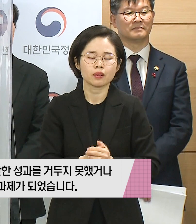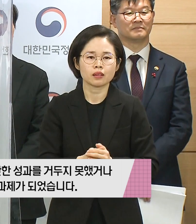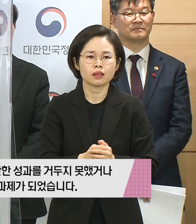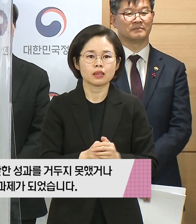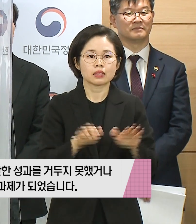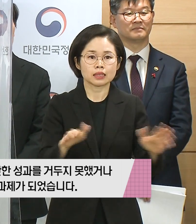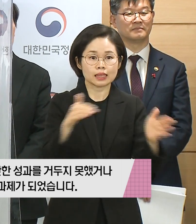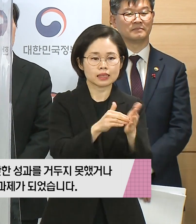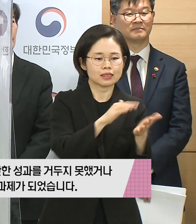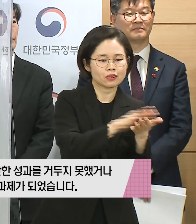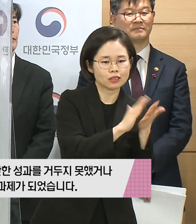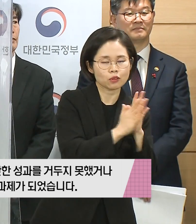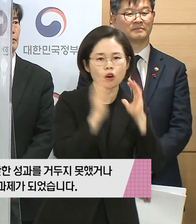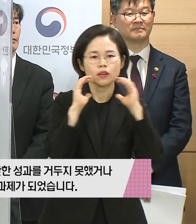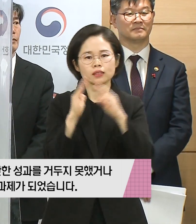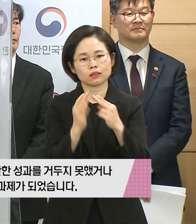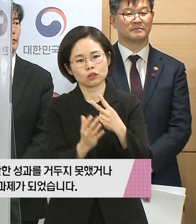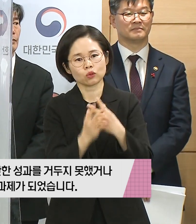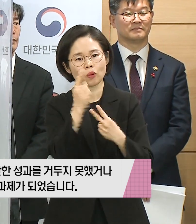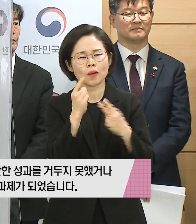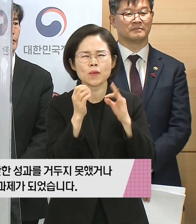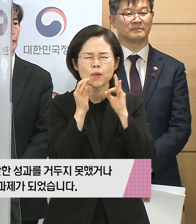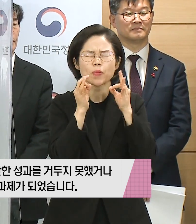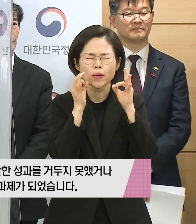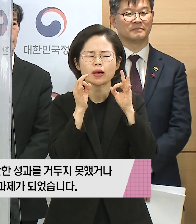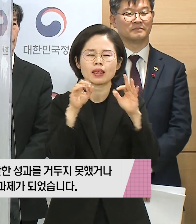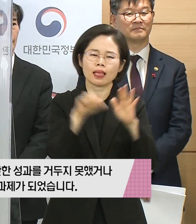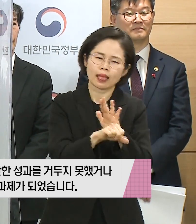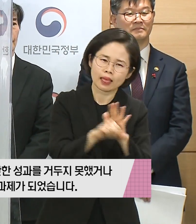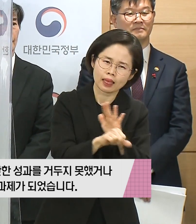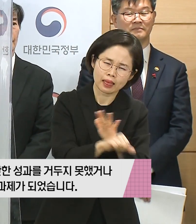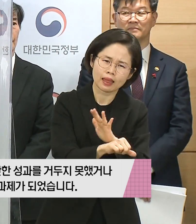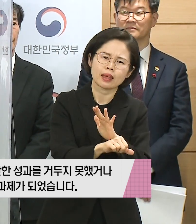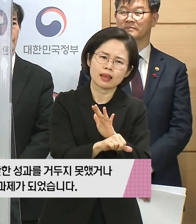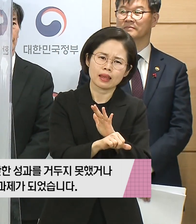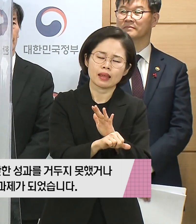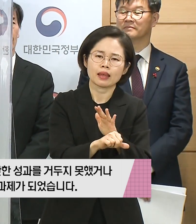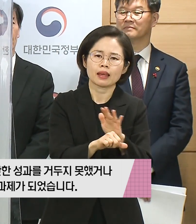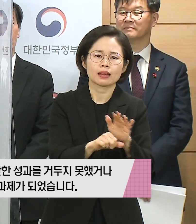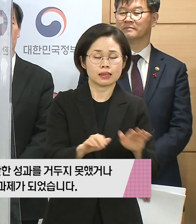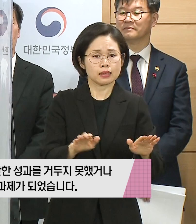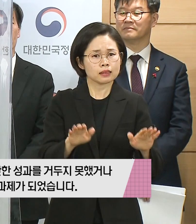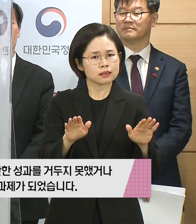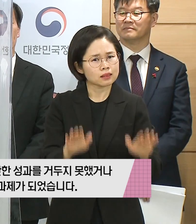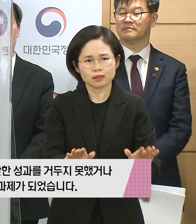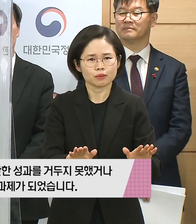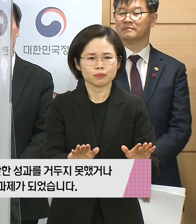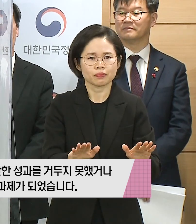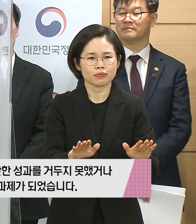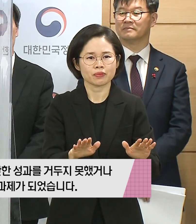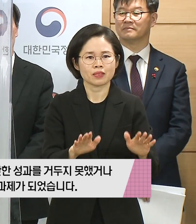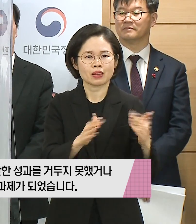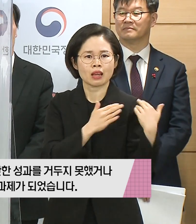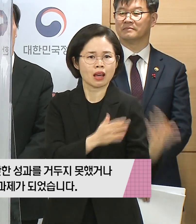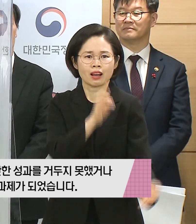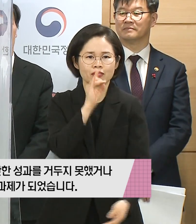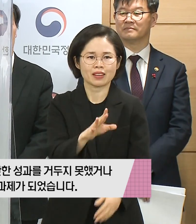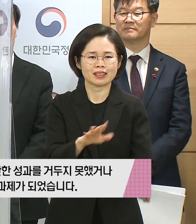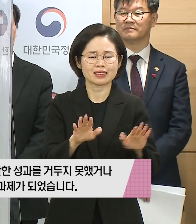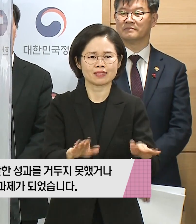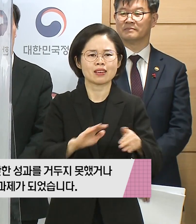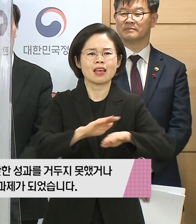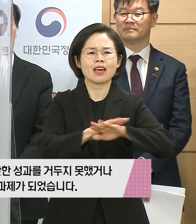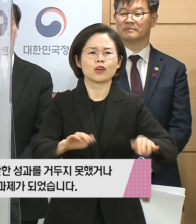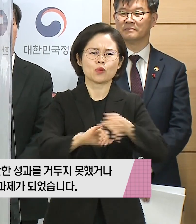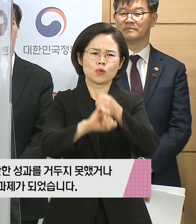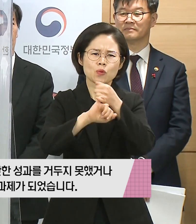통합을 위한 노력에도 만족할 만한 성과를 거두지 못했거나 이제는 피할 수 없는 반드시 해결해야 할